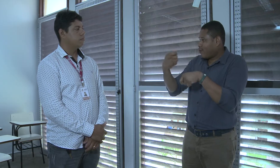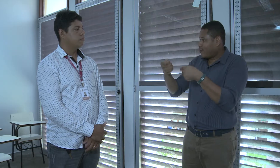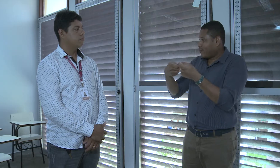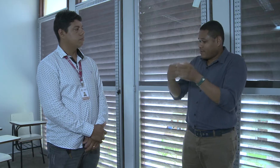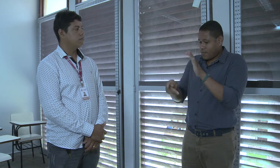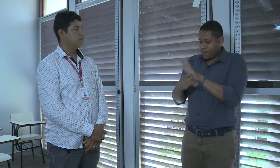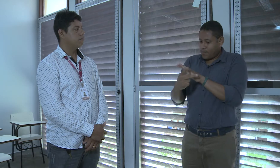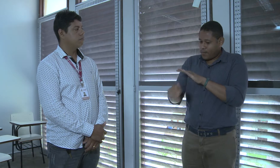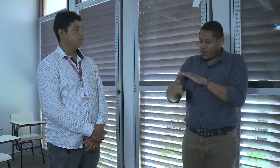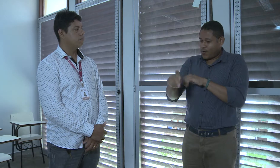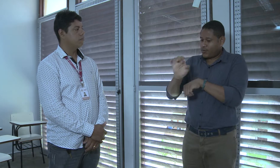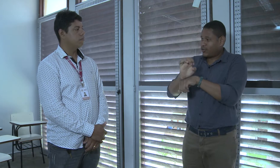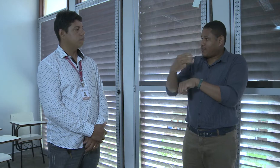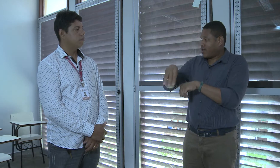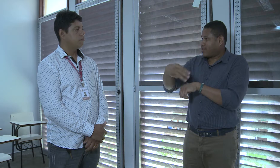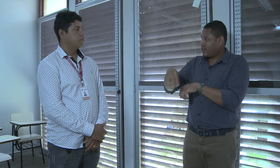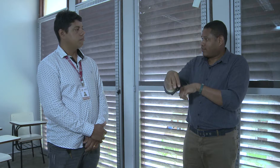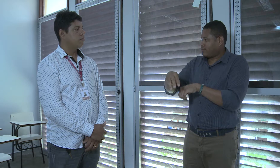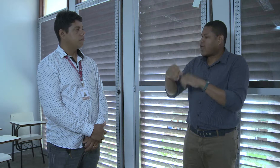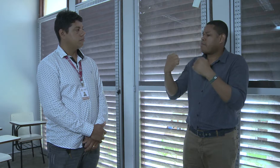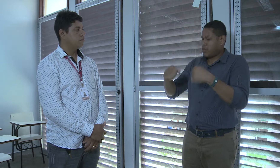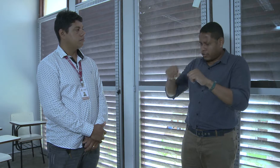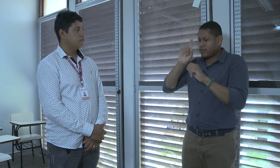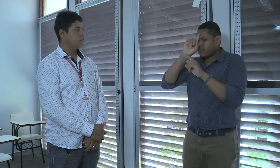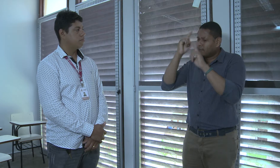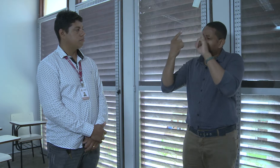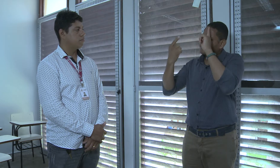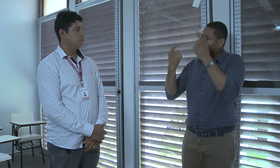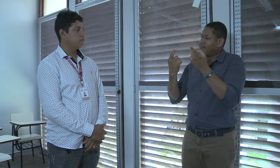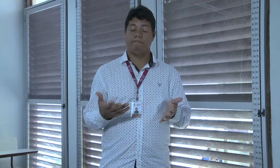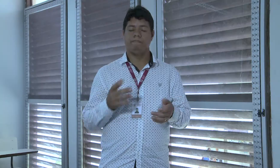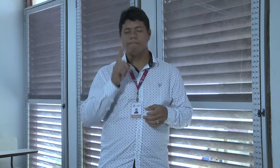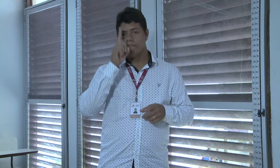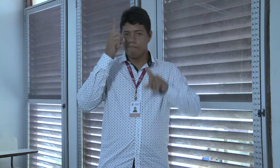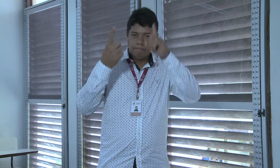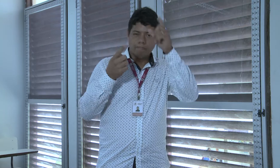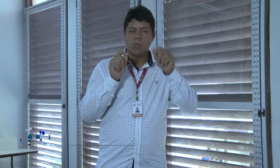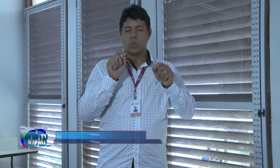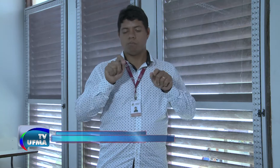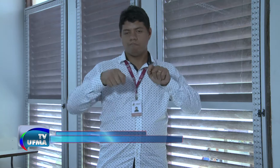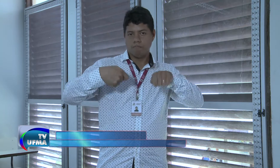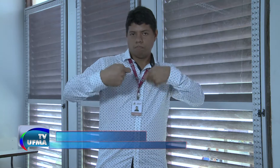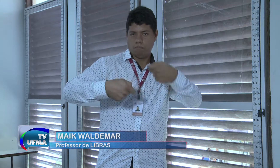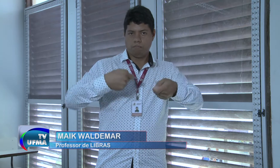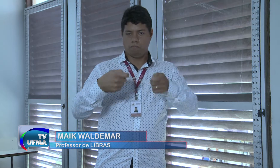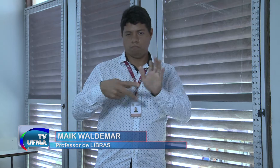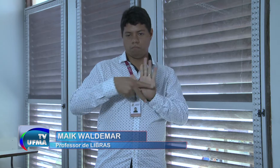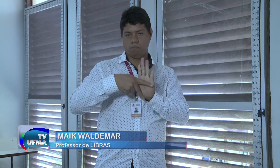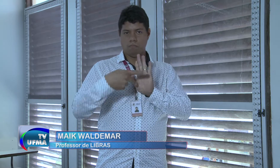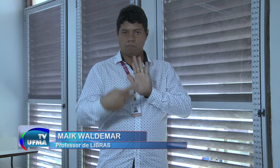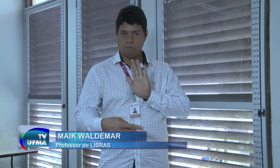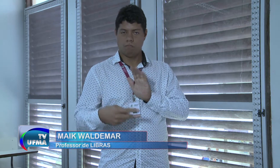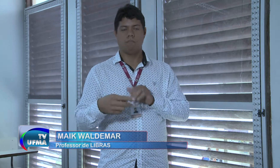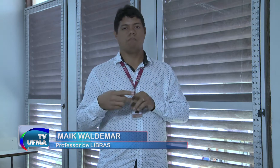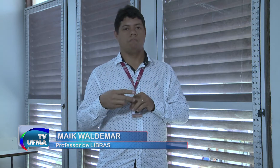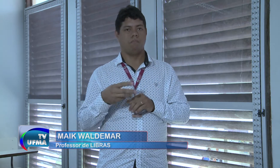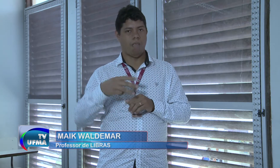palavras a partir da necessidade de se aperfeiçoar a linguagem é comum as pessoas perguntarem o porquê de se